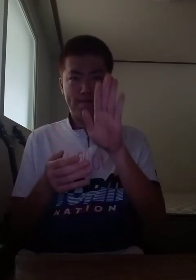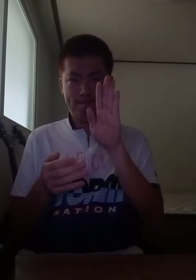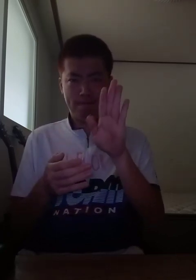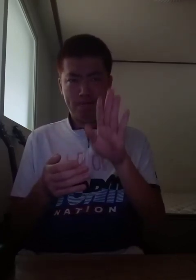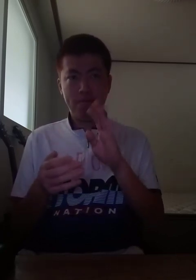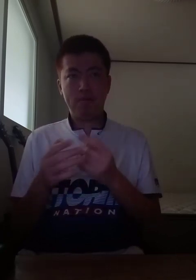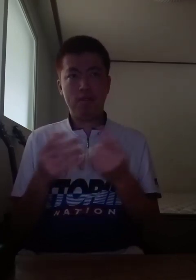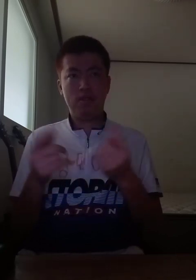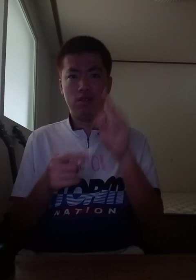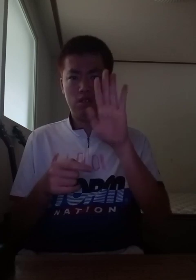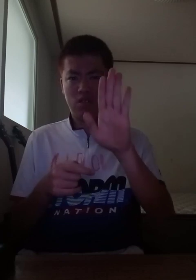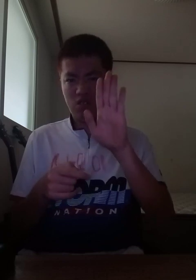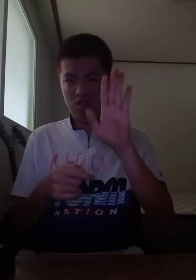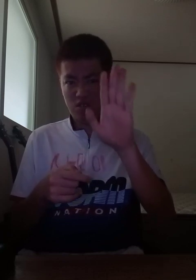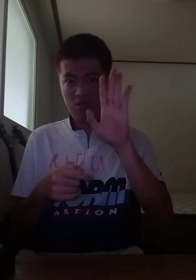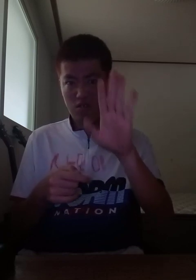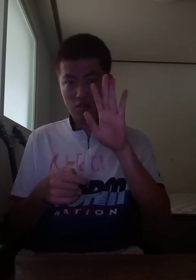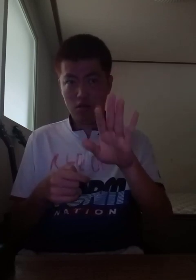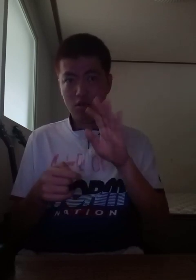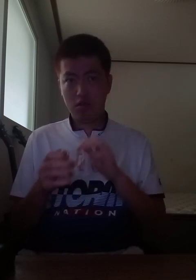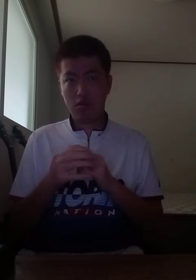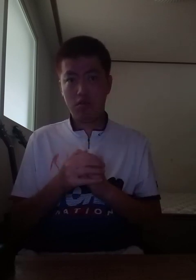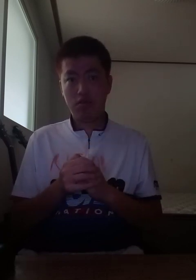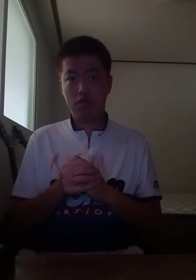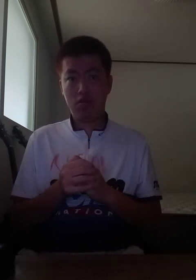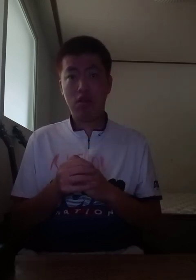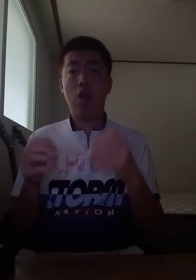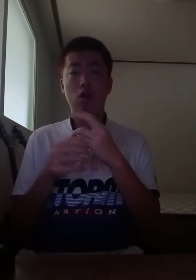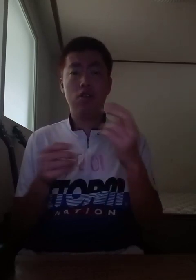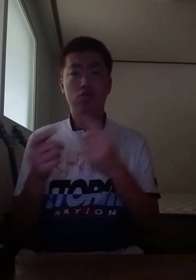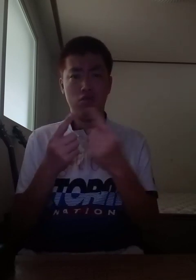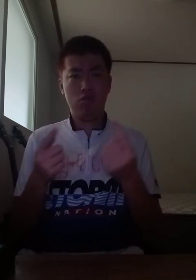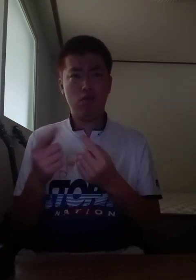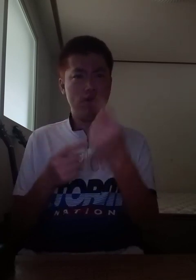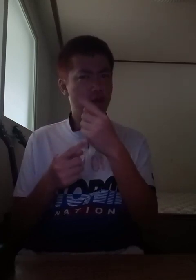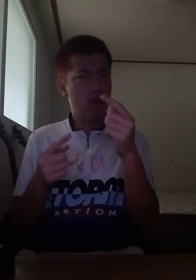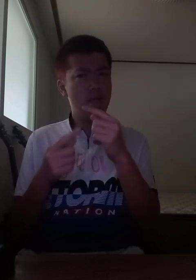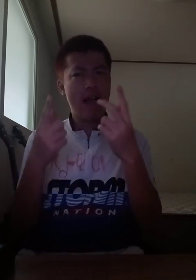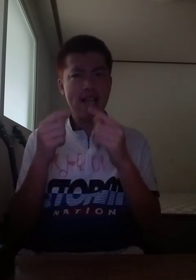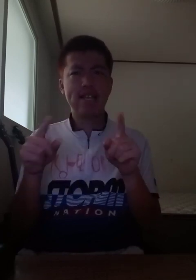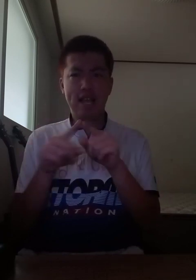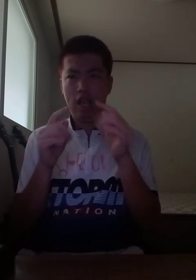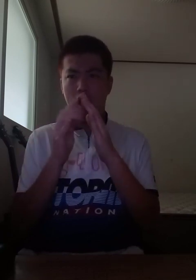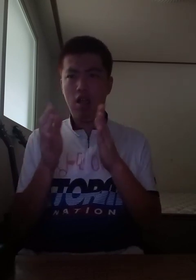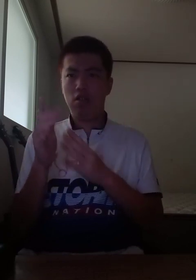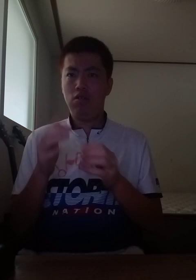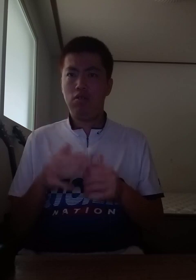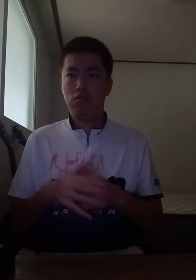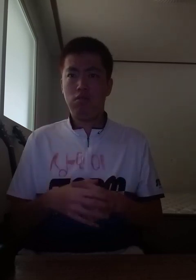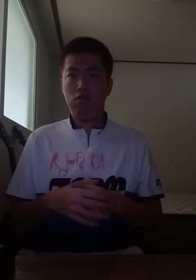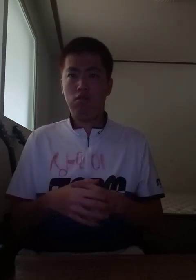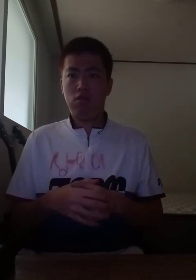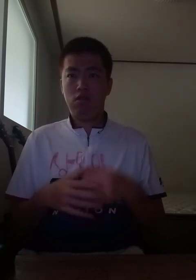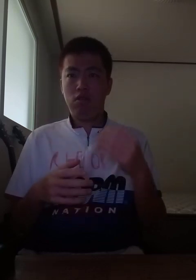주변 차들은 정적을 올려댑니다. 어렵게 들어서도 위태롭기는 마찬가지입니다. 제가 달리고 있는